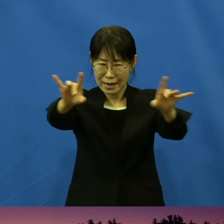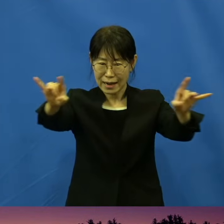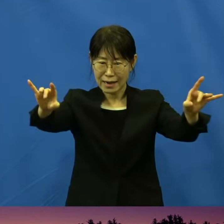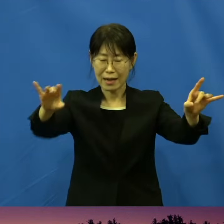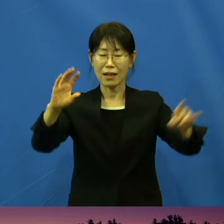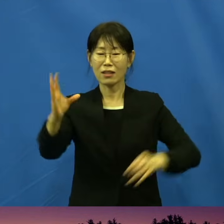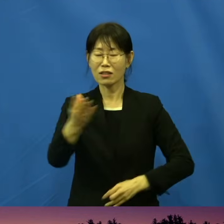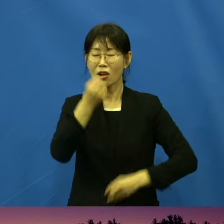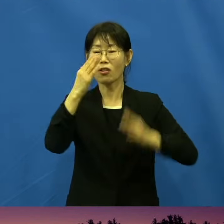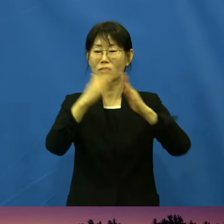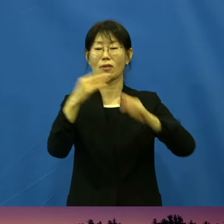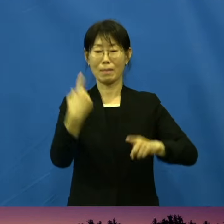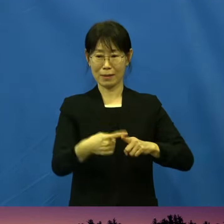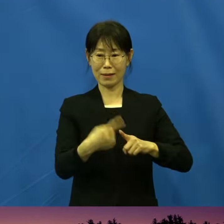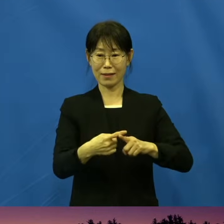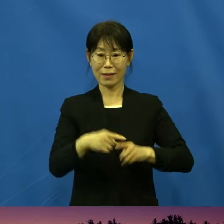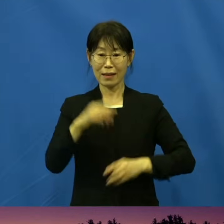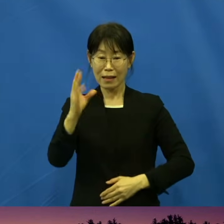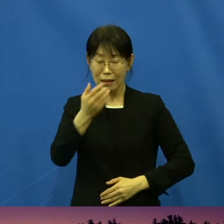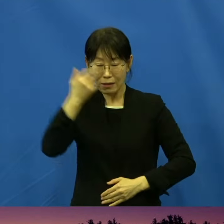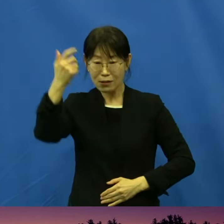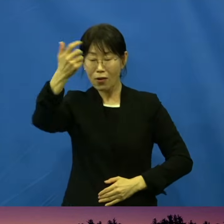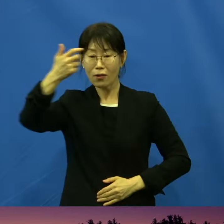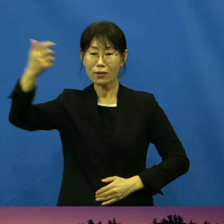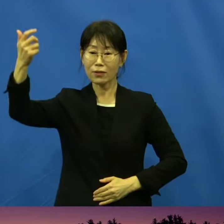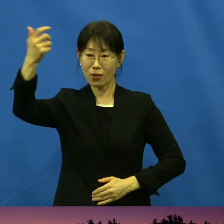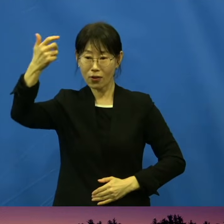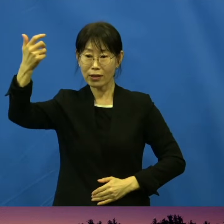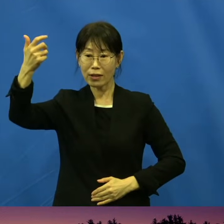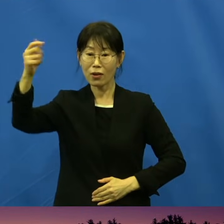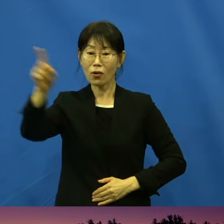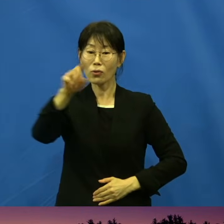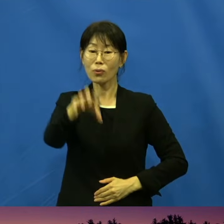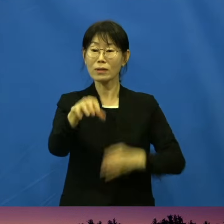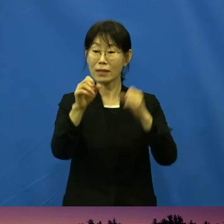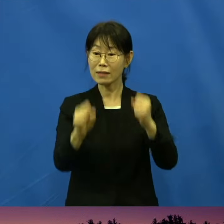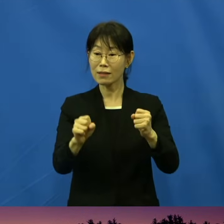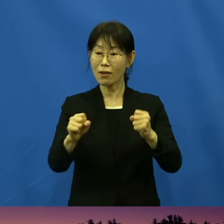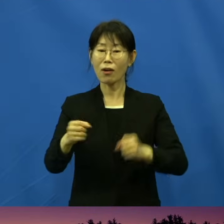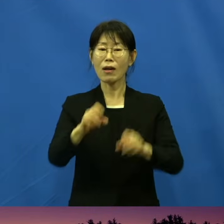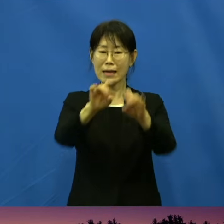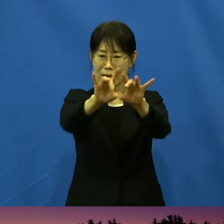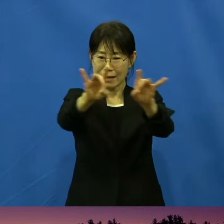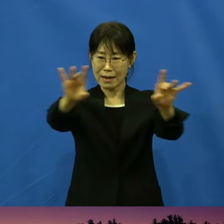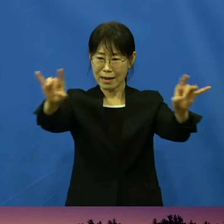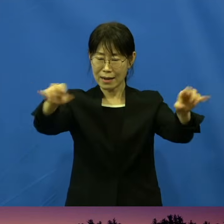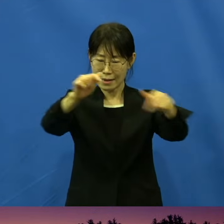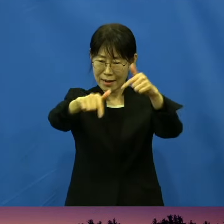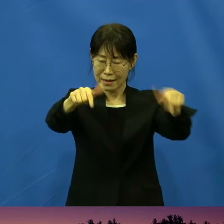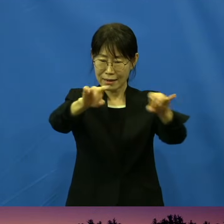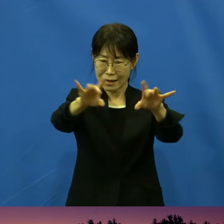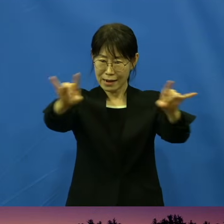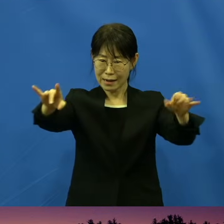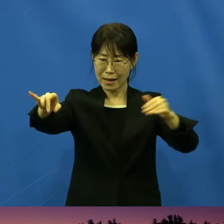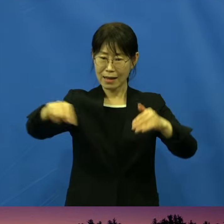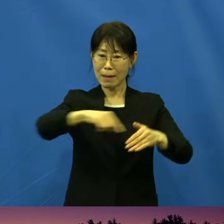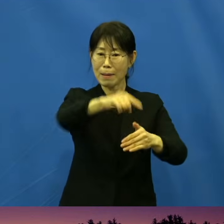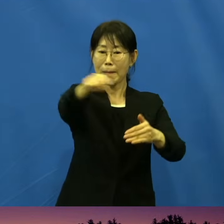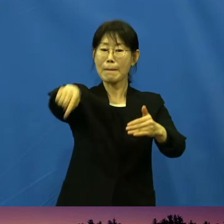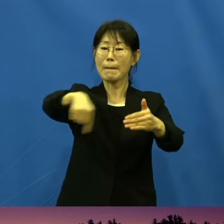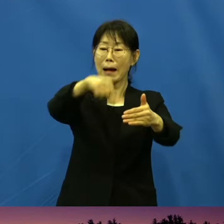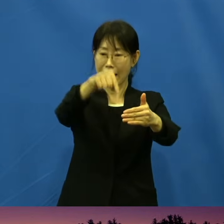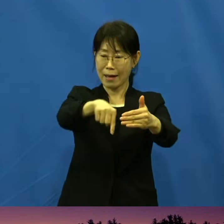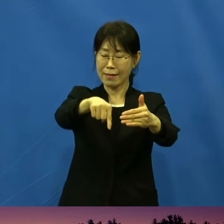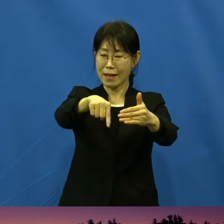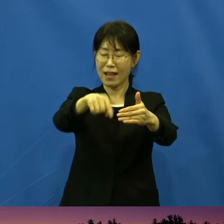성령이 어디에 계신다고요? 구약의 눈에 보이는 그런 성전에 거하는 게 아니고 우리가 성전이기 때문에 우리 안에 가신다. 신자